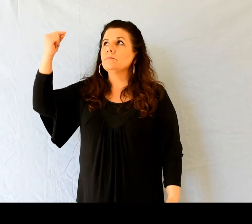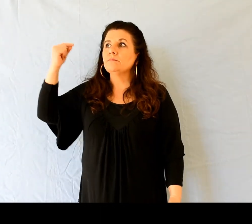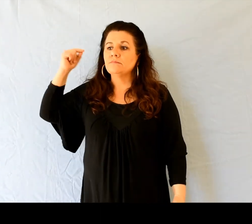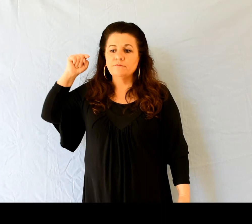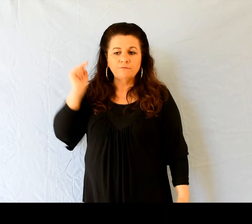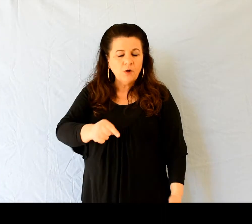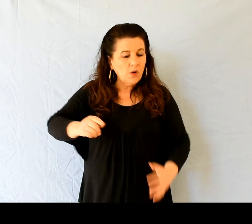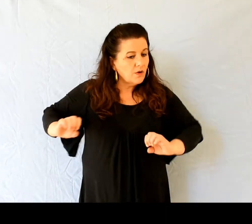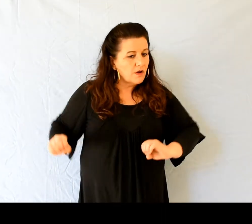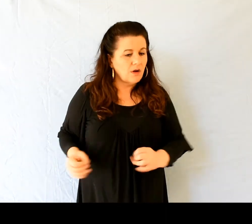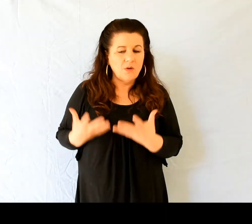Amen, amen, je vous le dis,